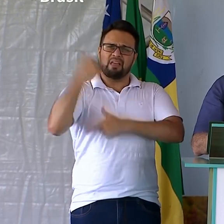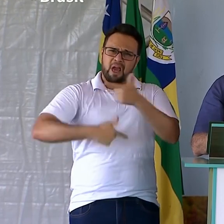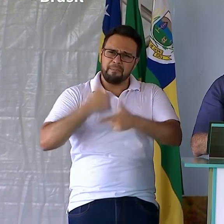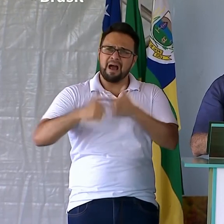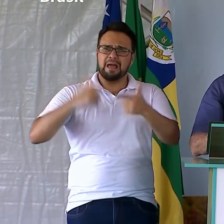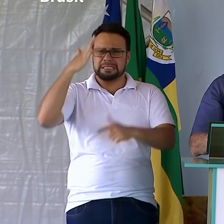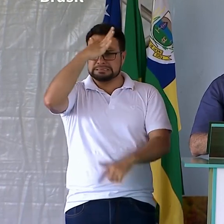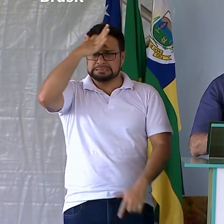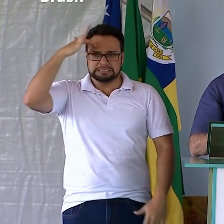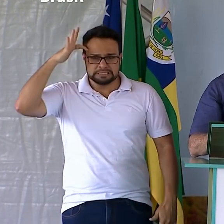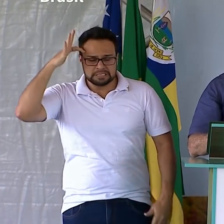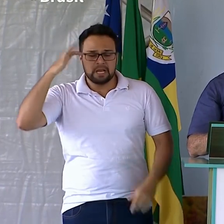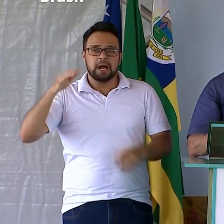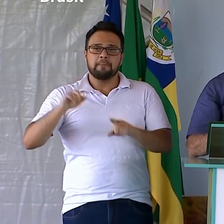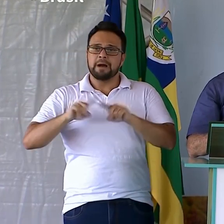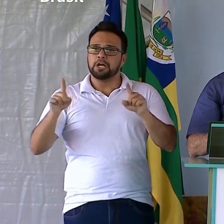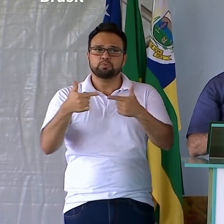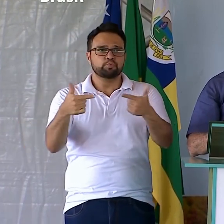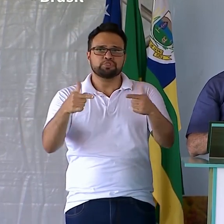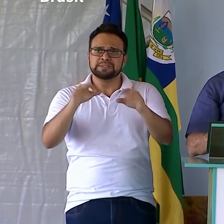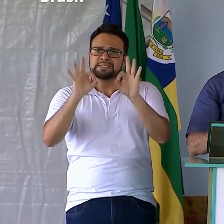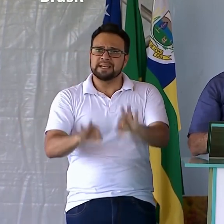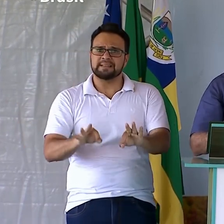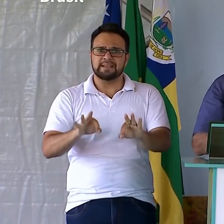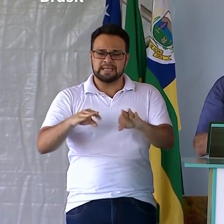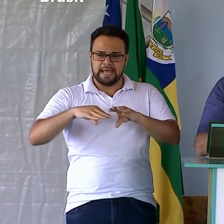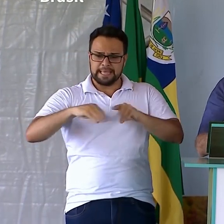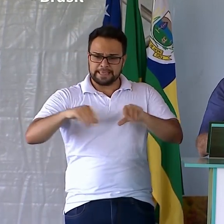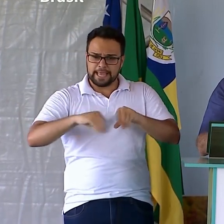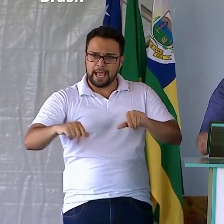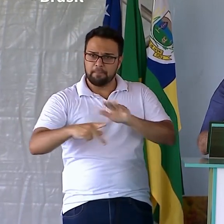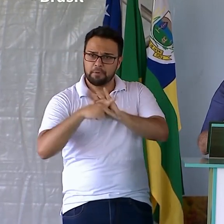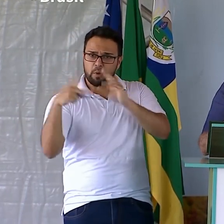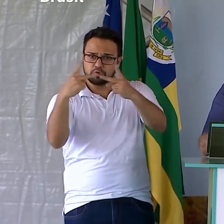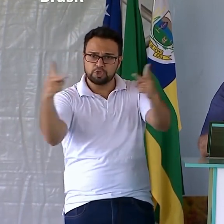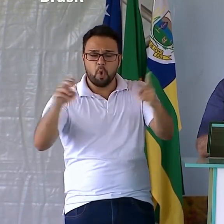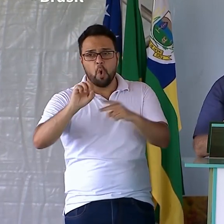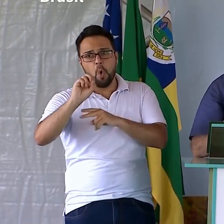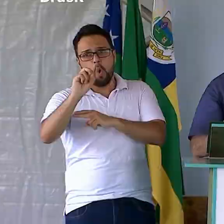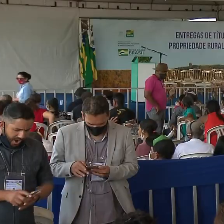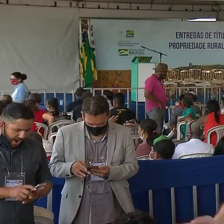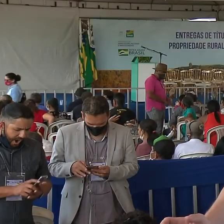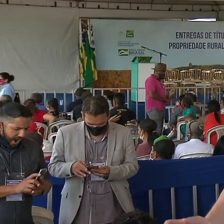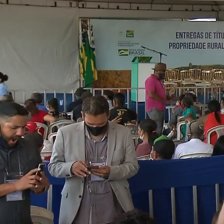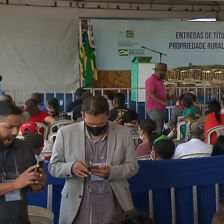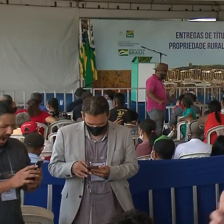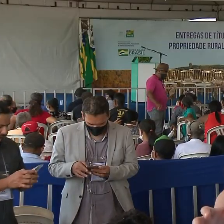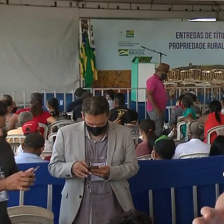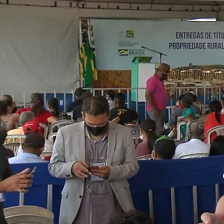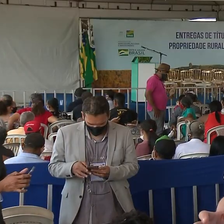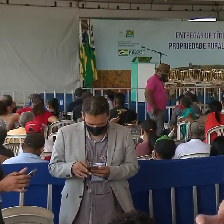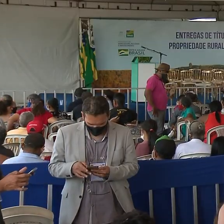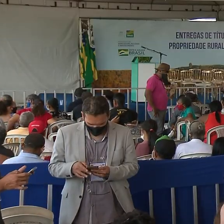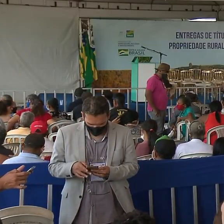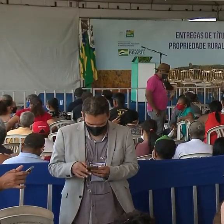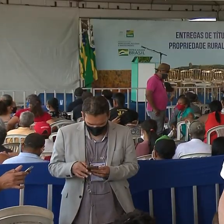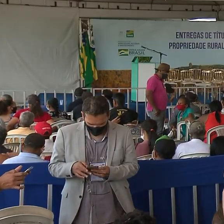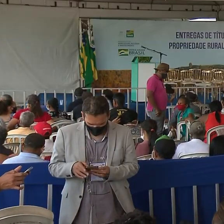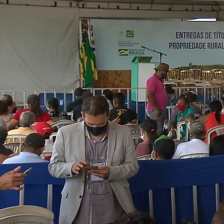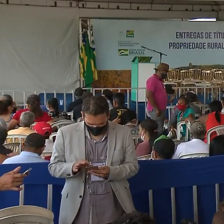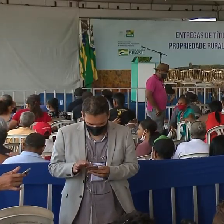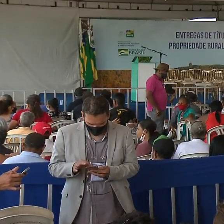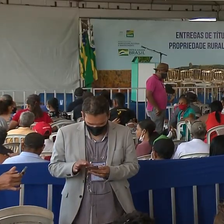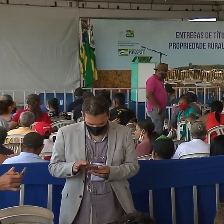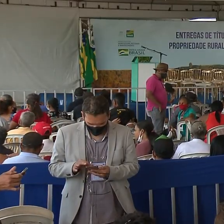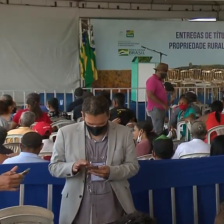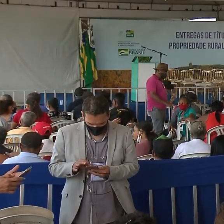labutavam e não tinha certeza que esse pedaço de terra era seu ou dos seus filhos. Ao todo, 3.305